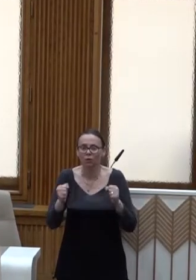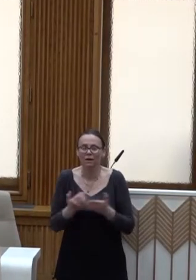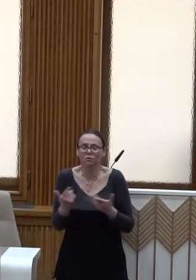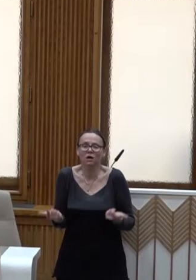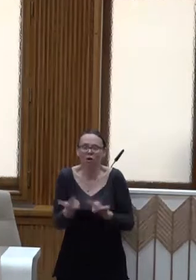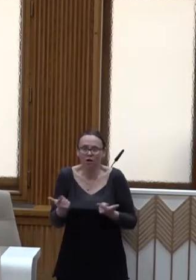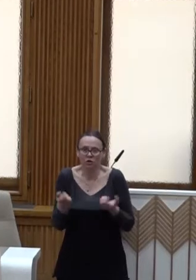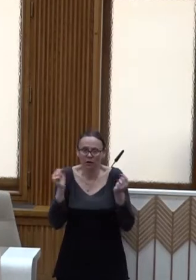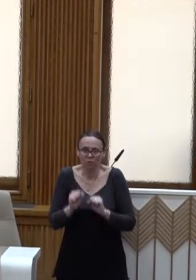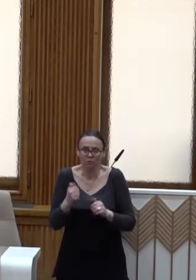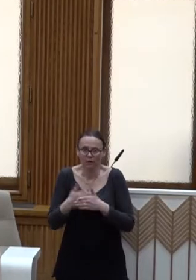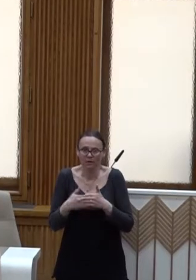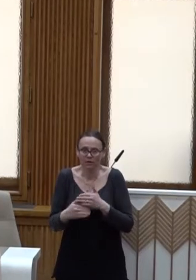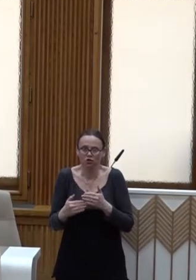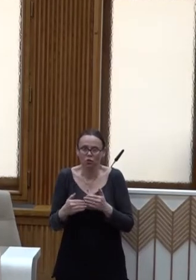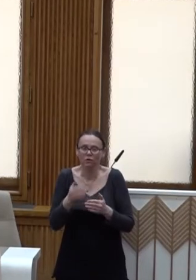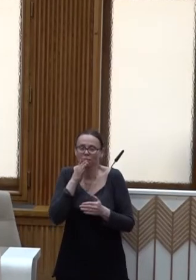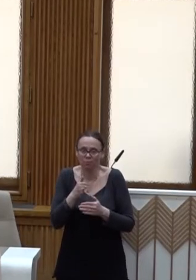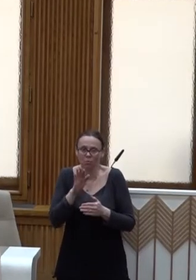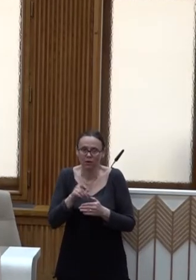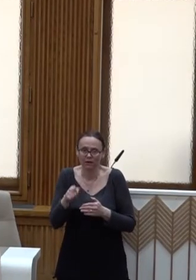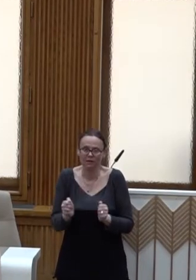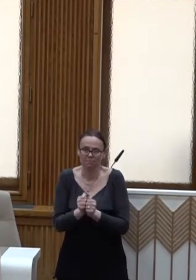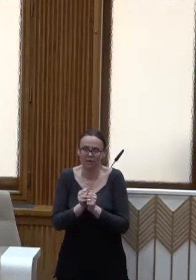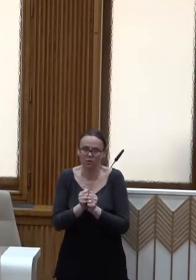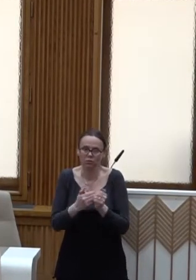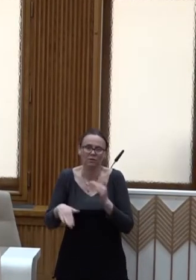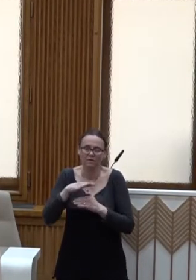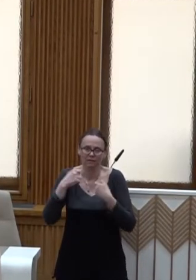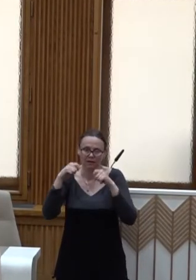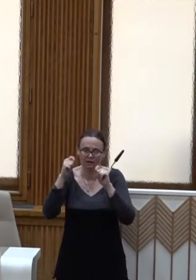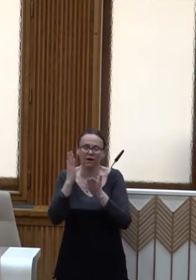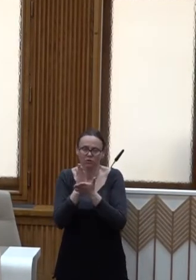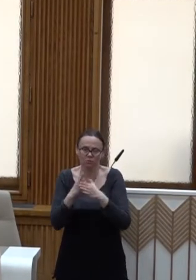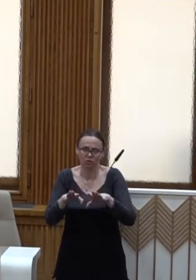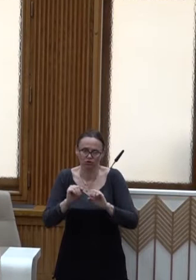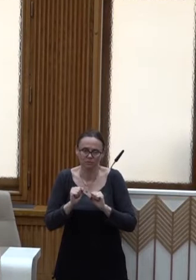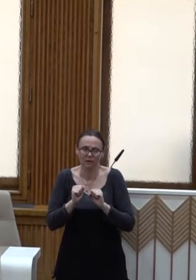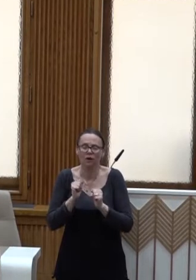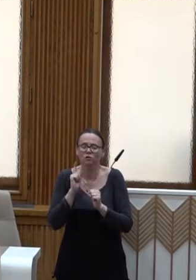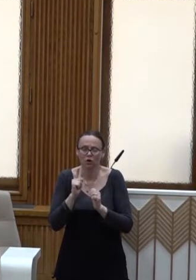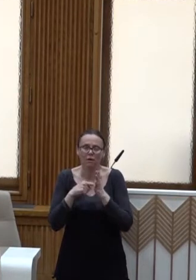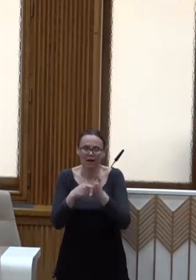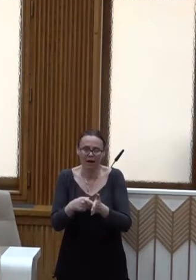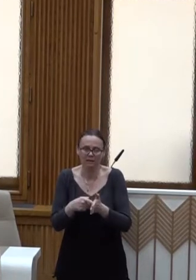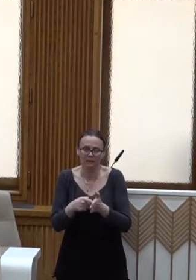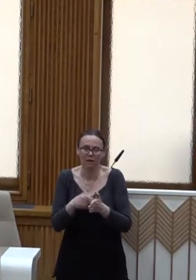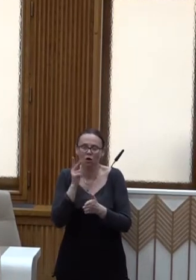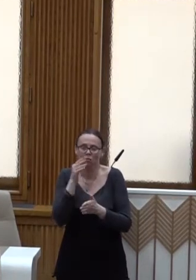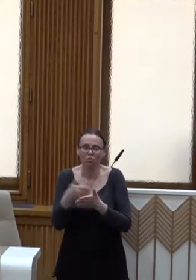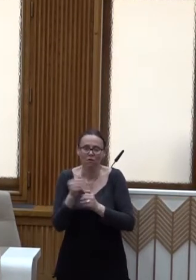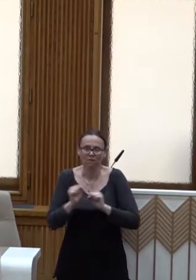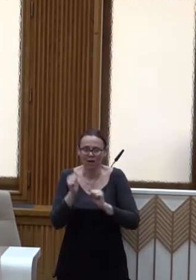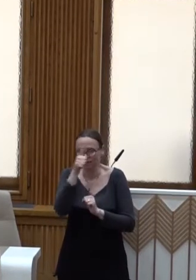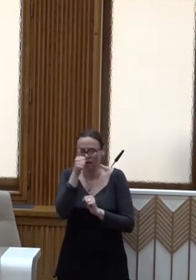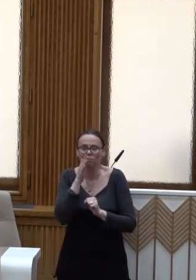gospodarske škode, se bodo ti nadgrajevali, nekateri so bili že sprejeti oziroma nakazani. Zdaj, ko nova vlada je imenovana, bo